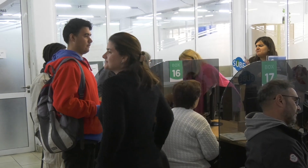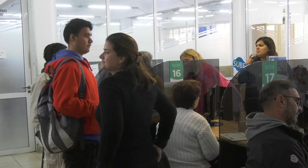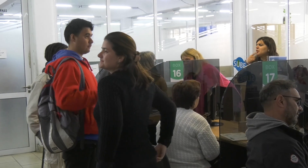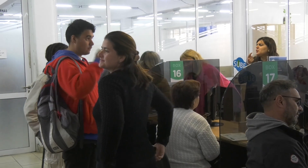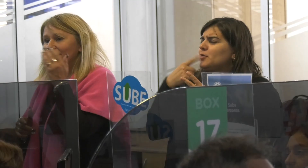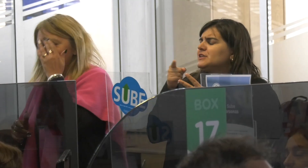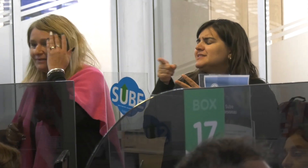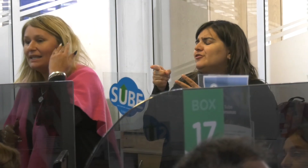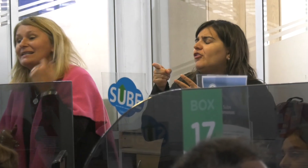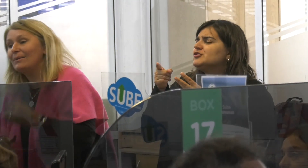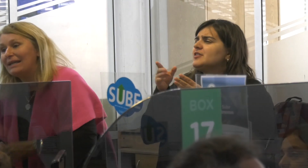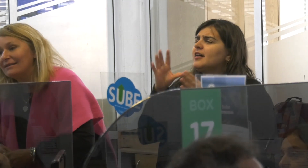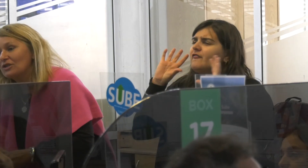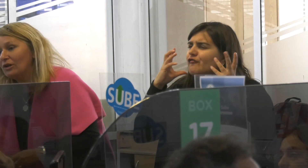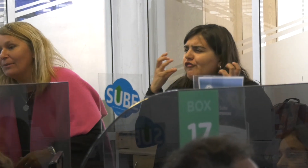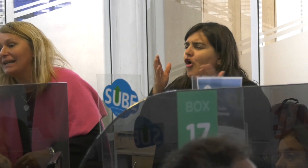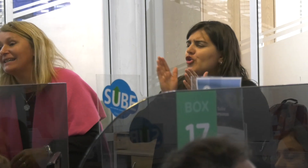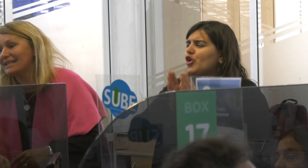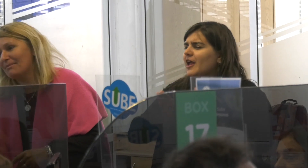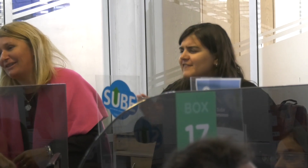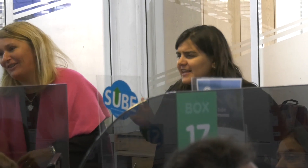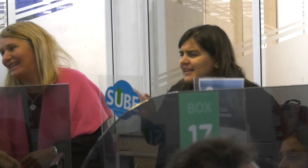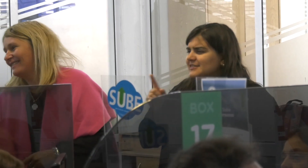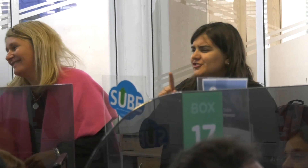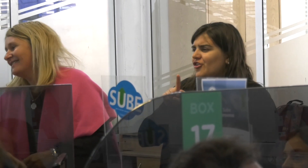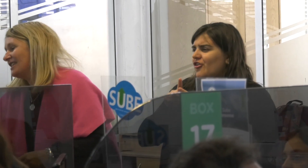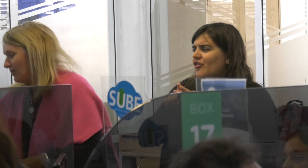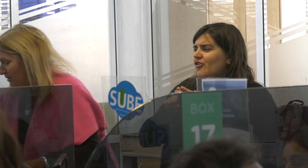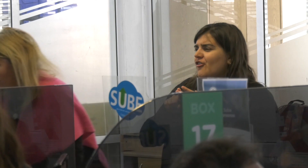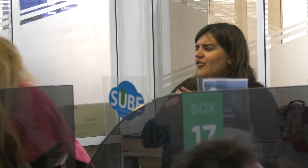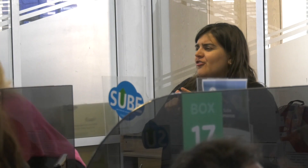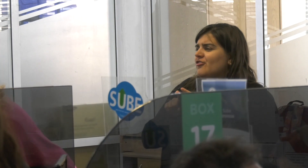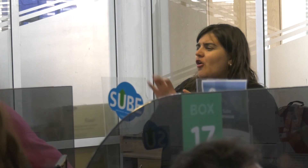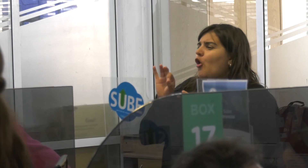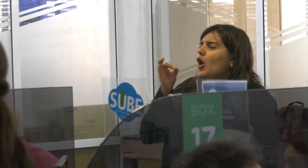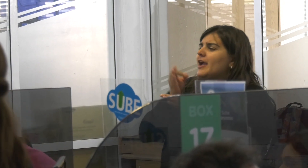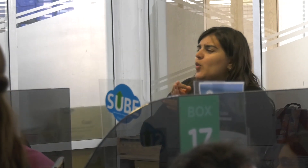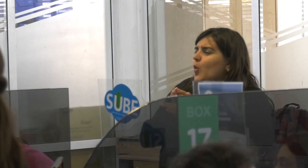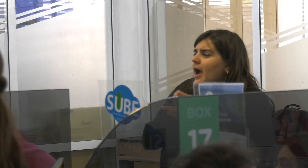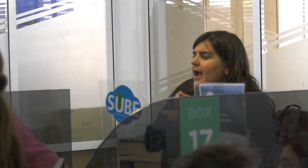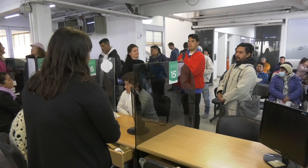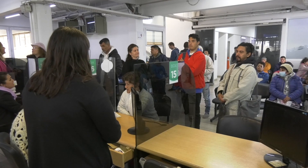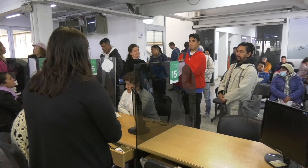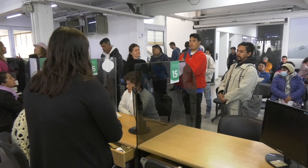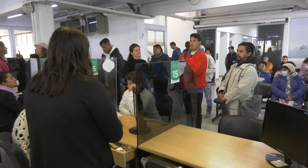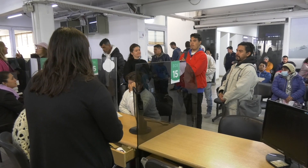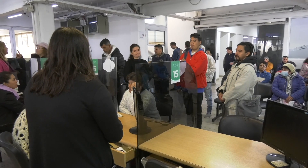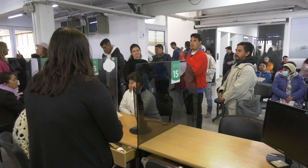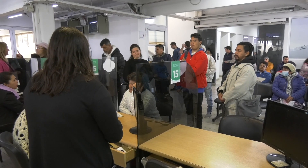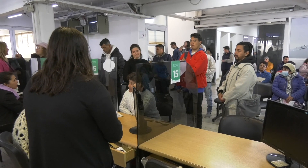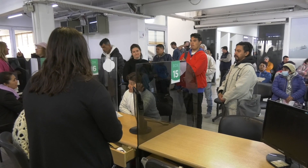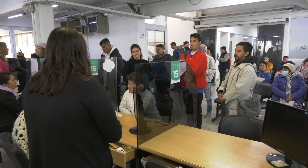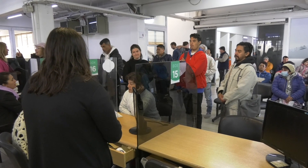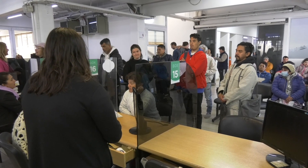pasajeros todos los ciudadanos. Entonces, hoy estamos trabajando en ese traspaso. Quedarán aproximadamente dos meses de convivencia de